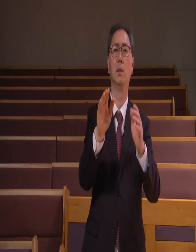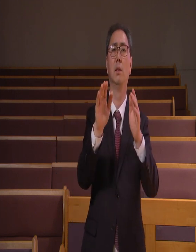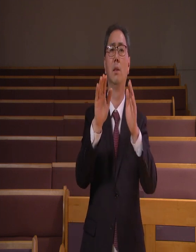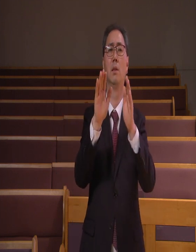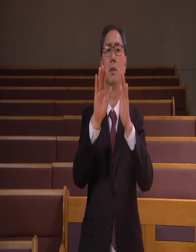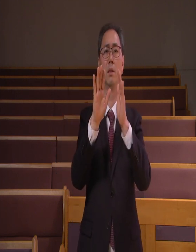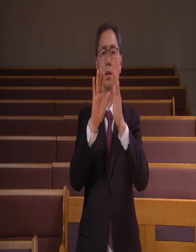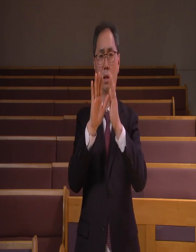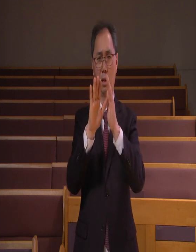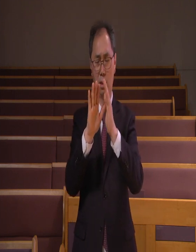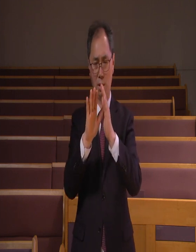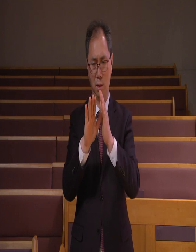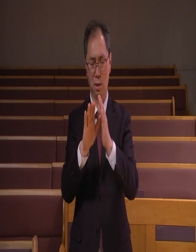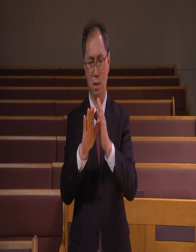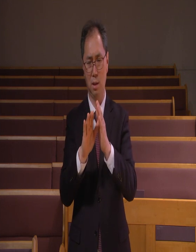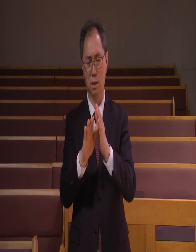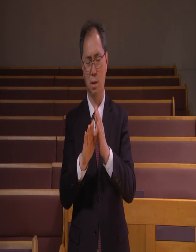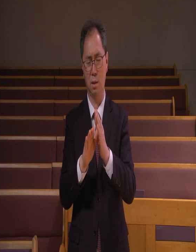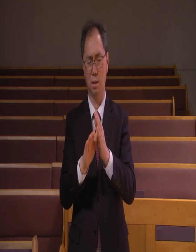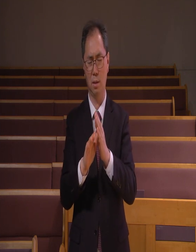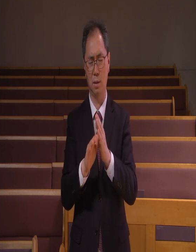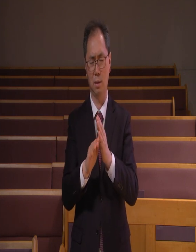있었는가